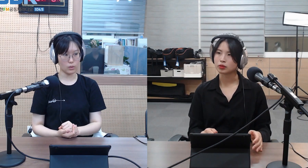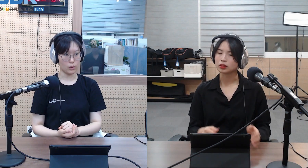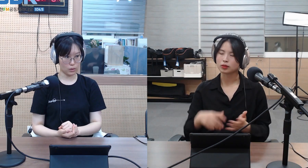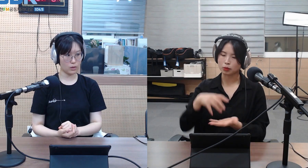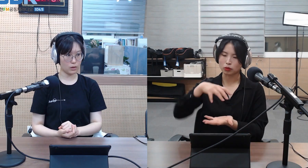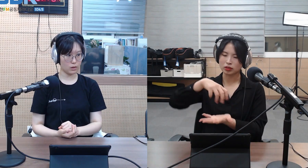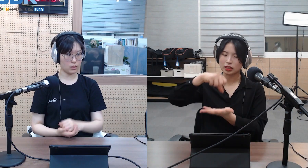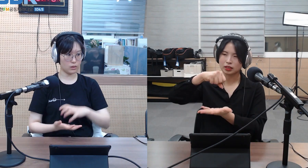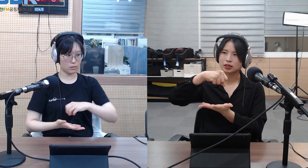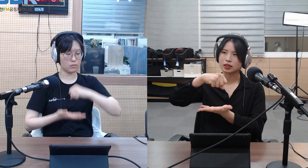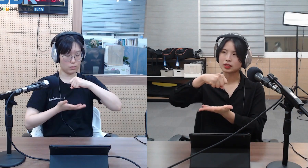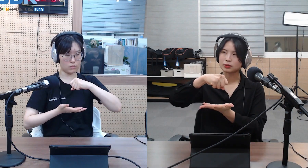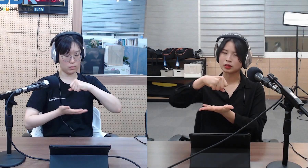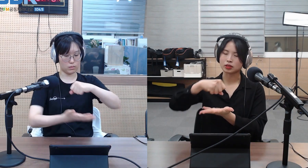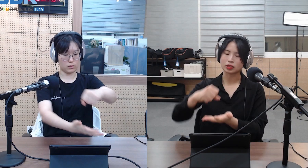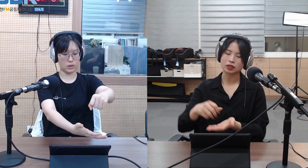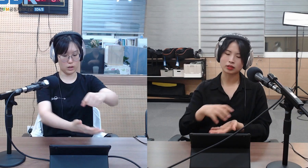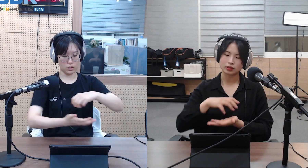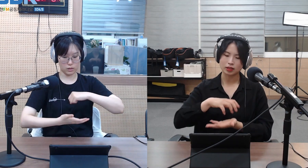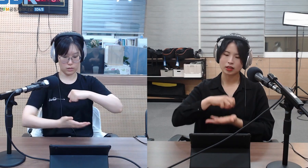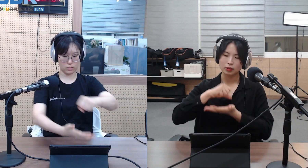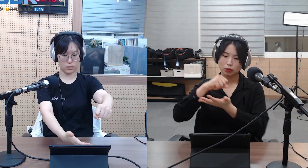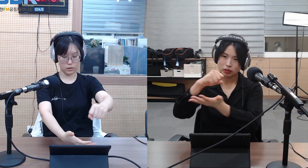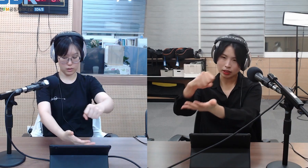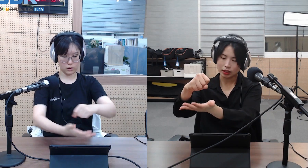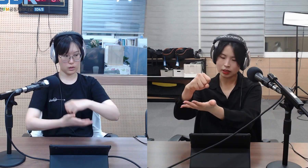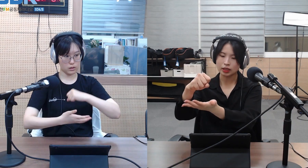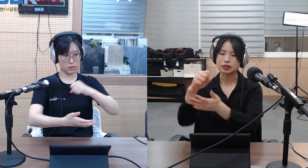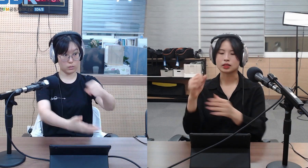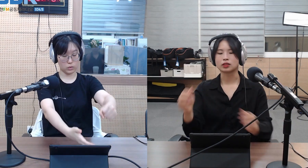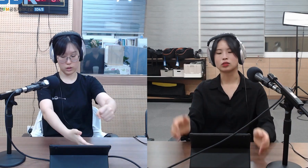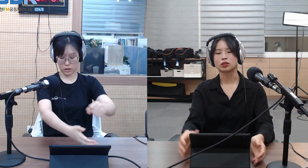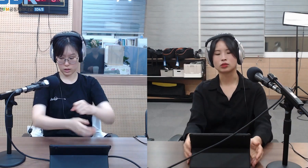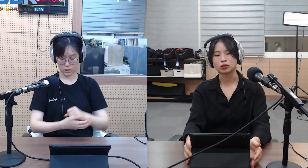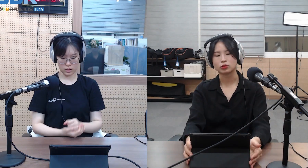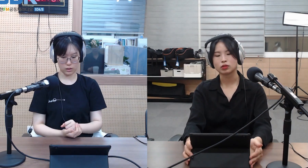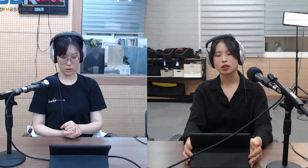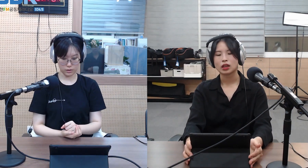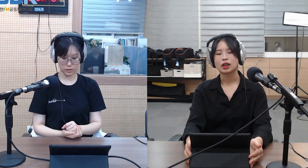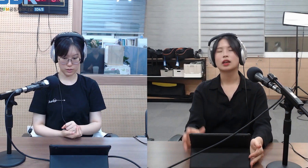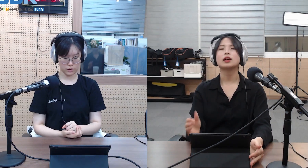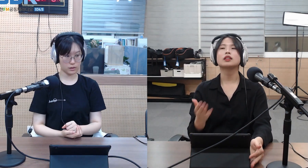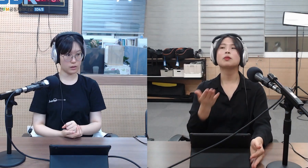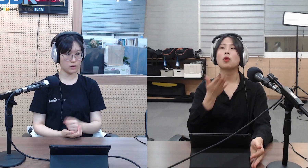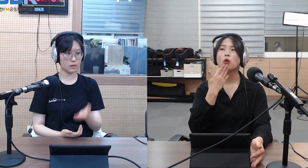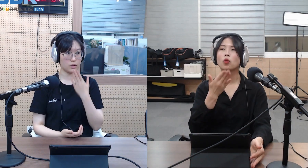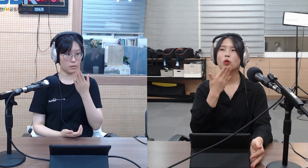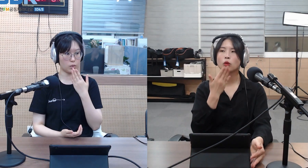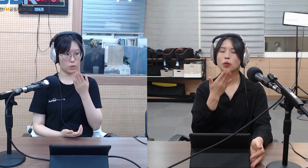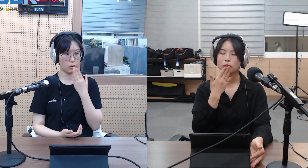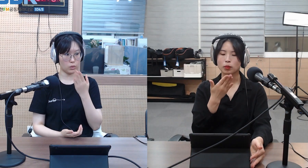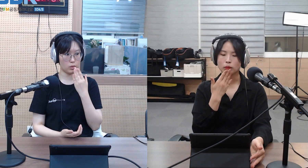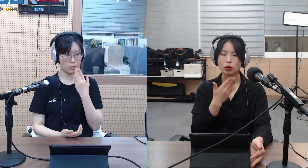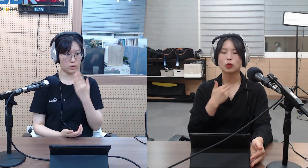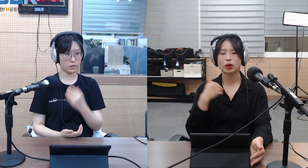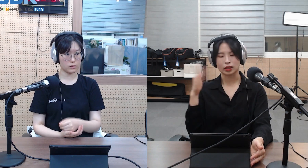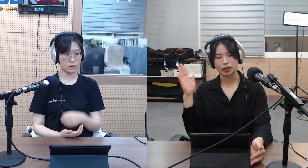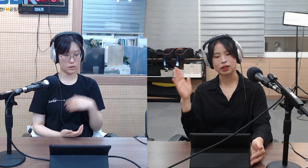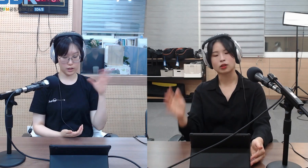물어보는. 봉다리 이렇게 잡는 거 있잖아요. 네. 포장하시나요? 라고. 그냥 먹고 갈게요.